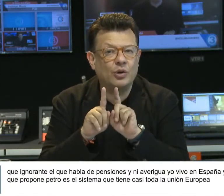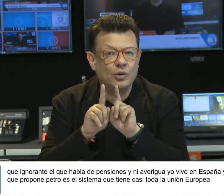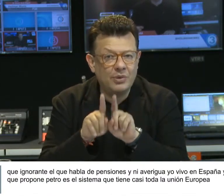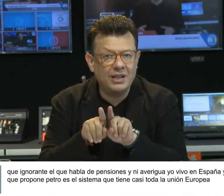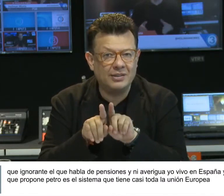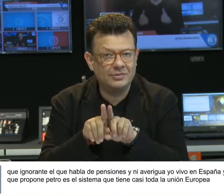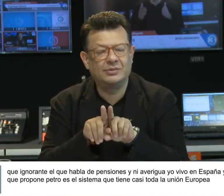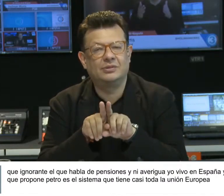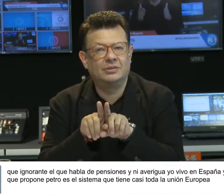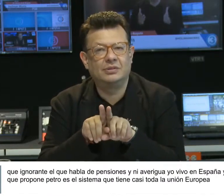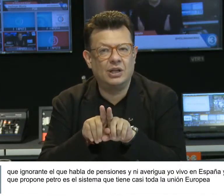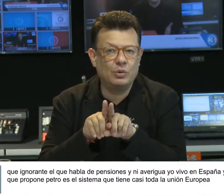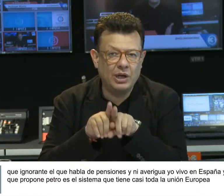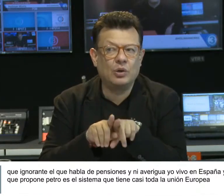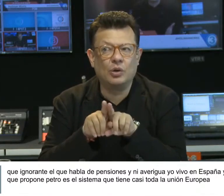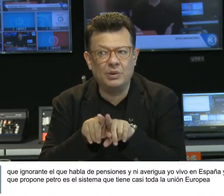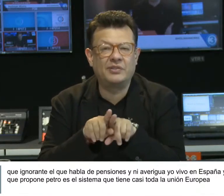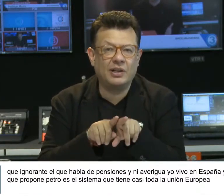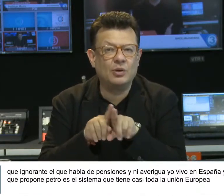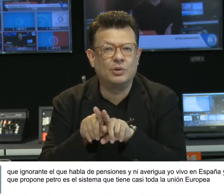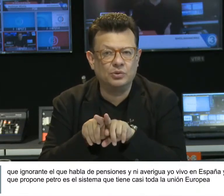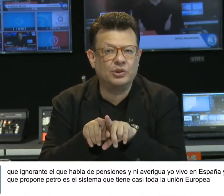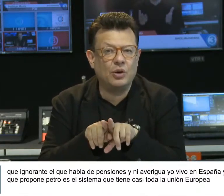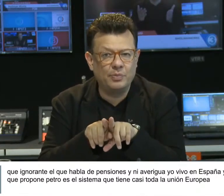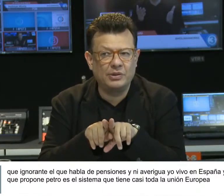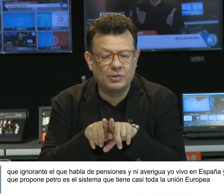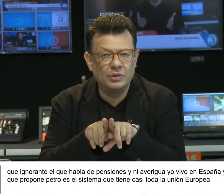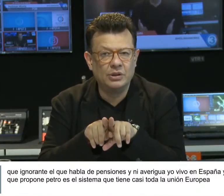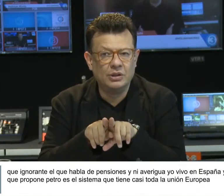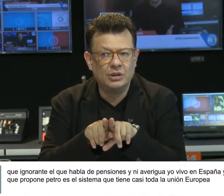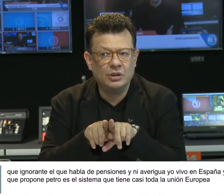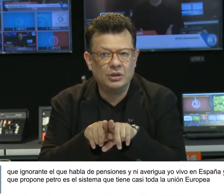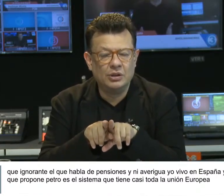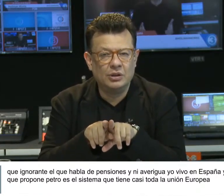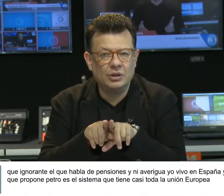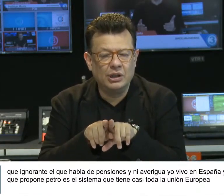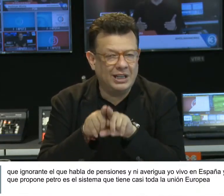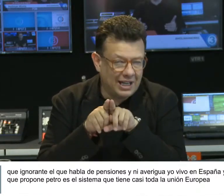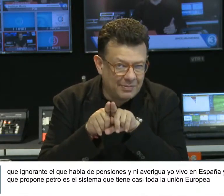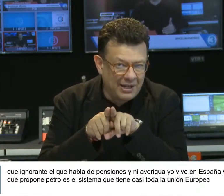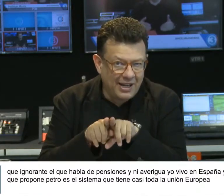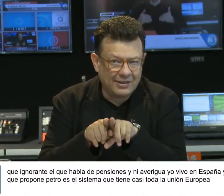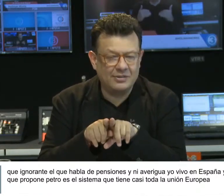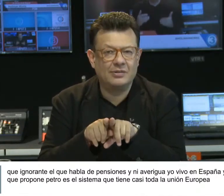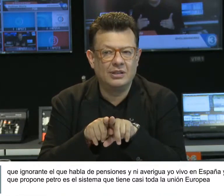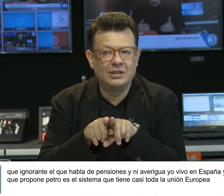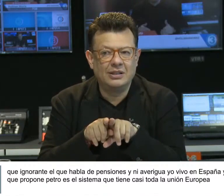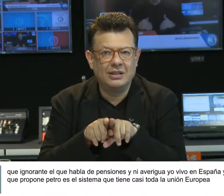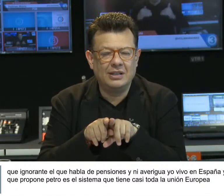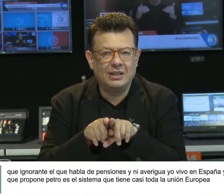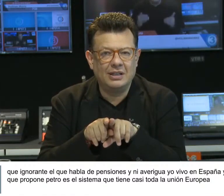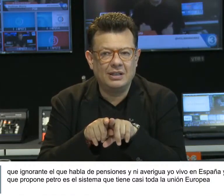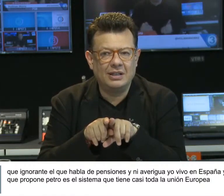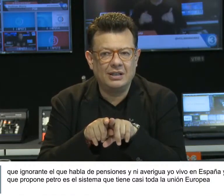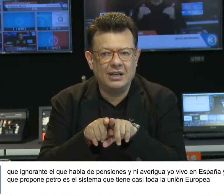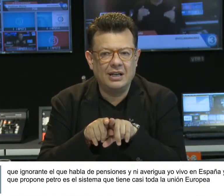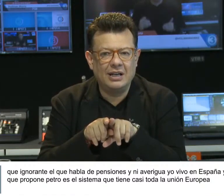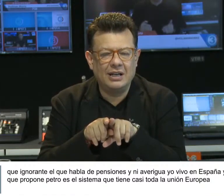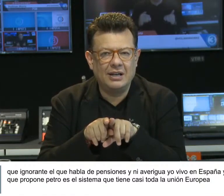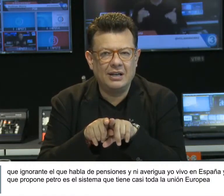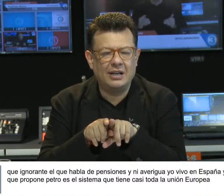concepción de la economía, de un economista como Gustavo Petro. Y es verdad,